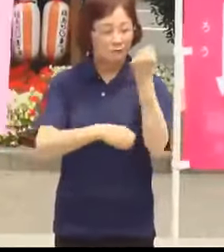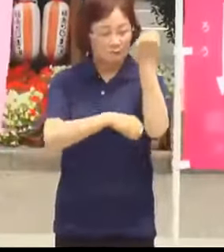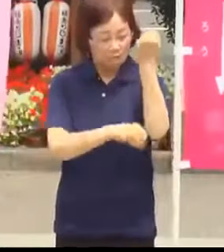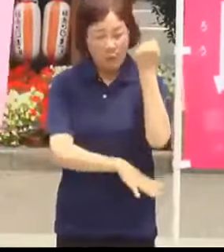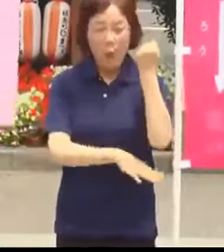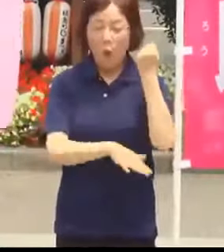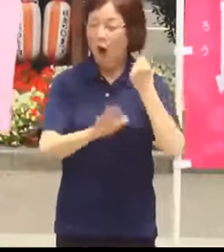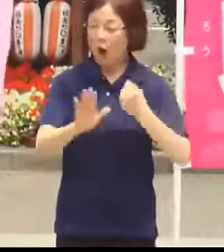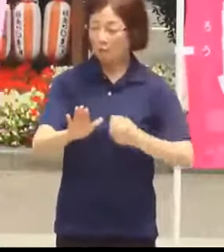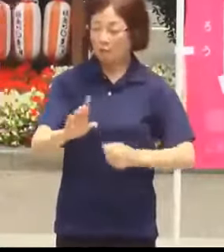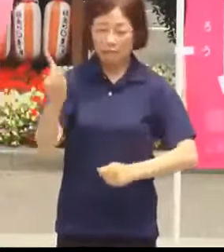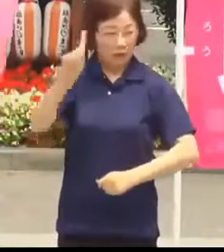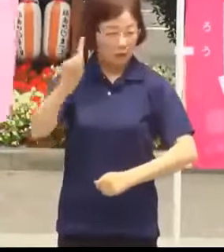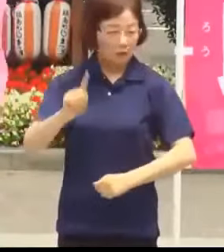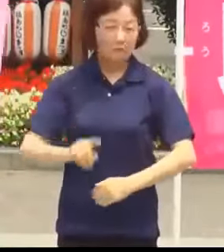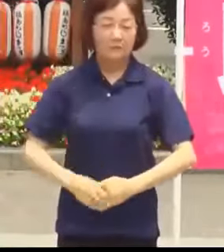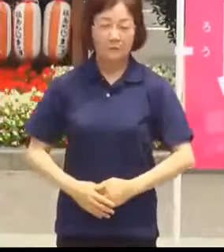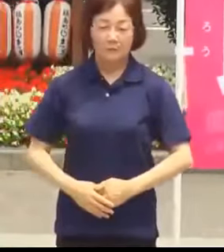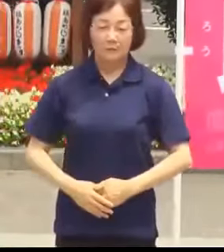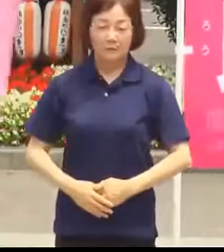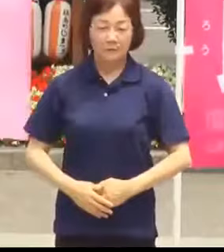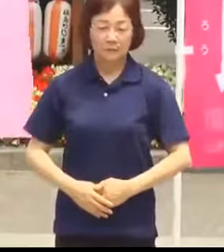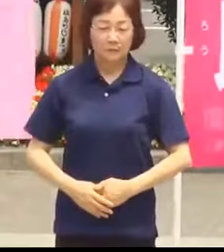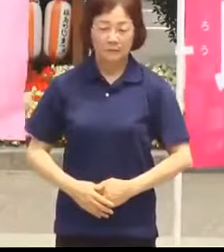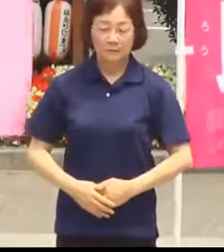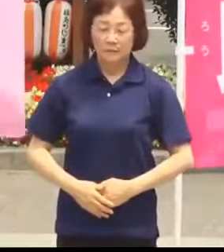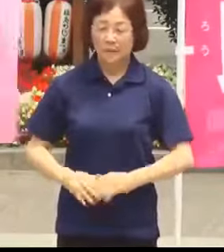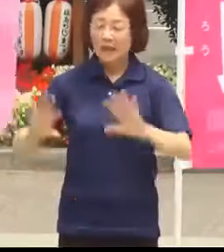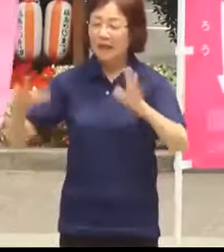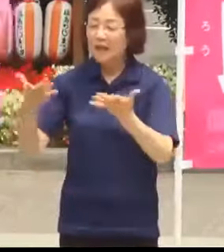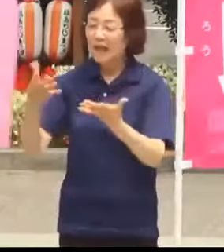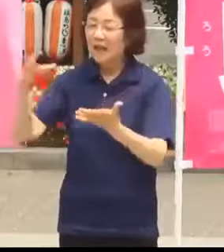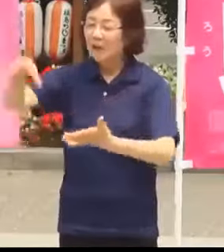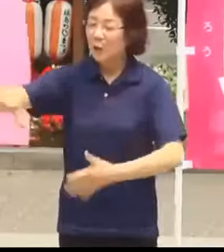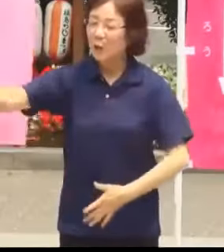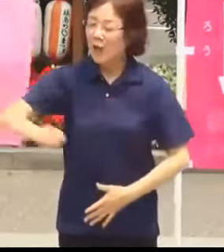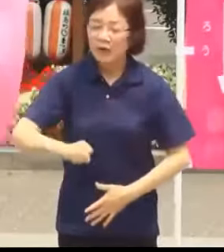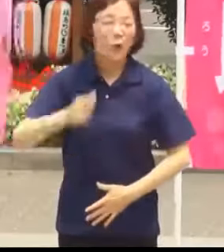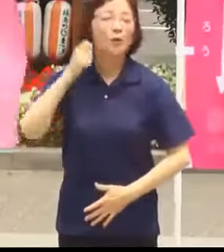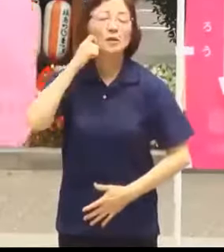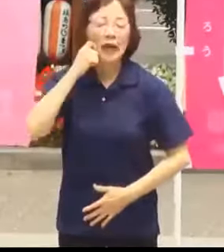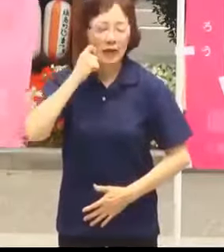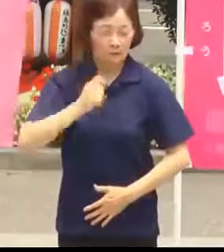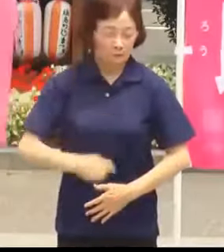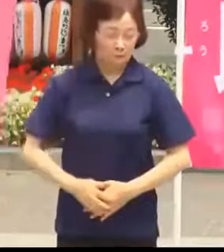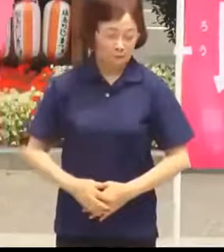が何かないところから取るなですよ